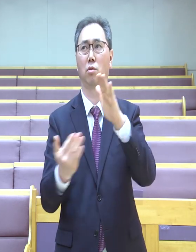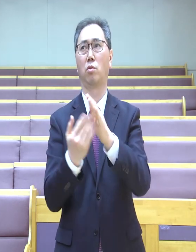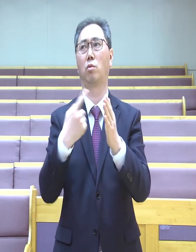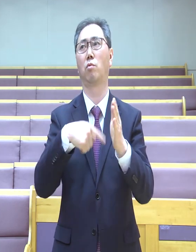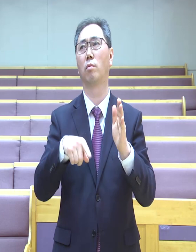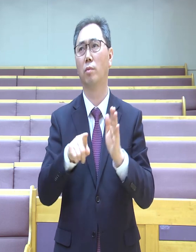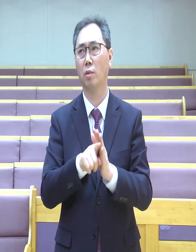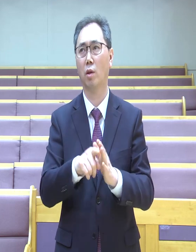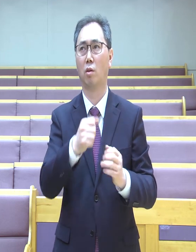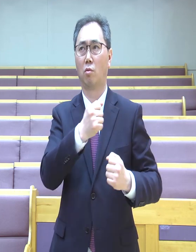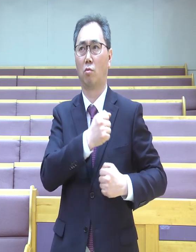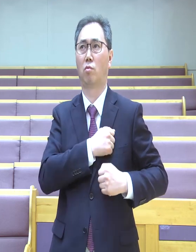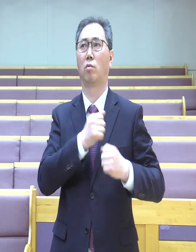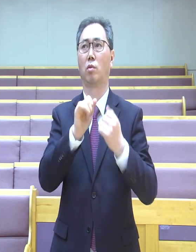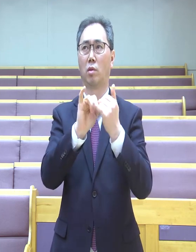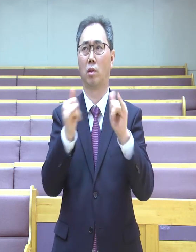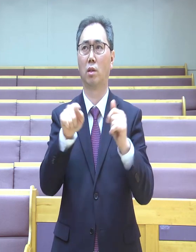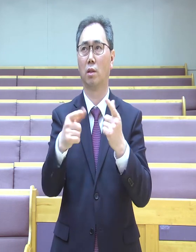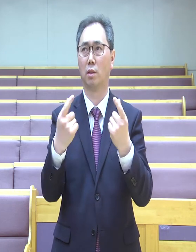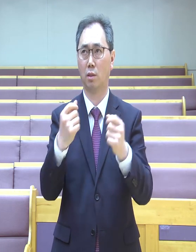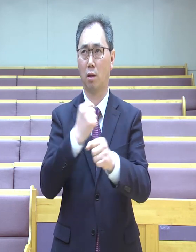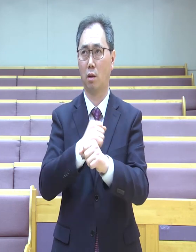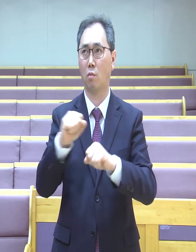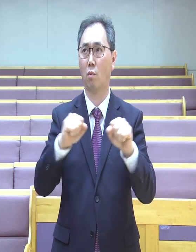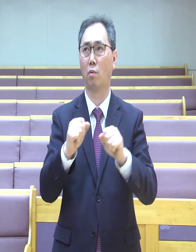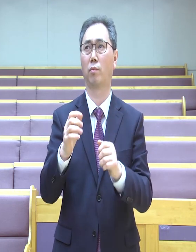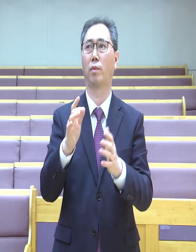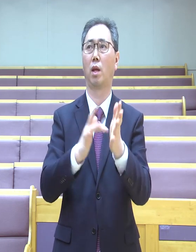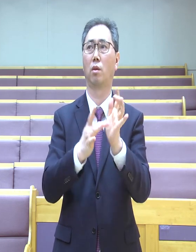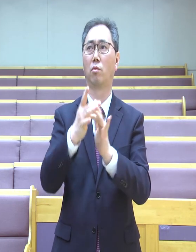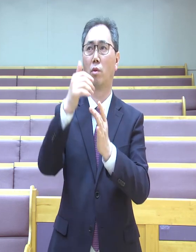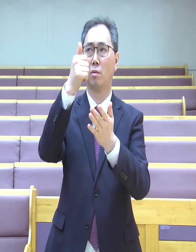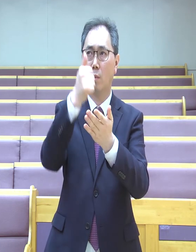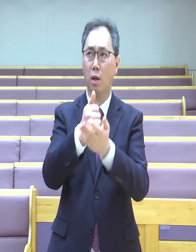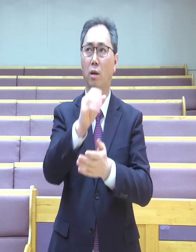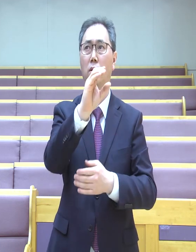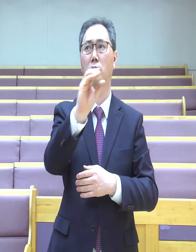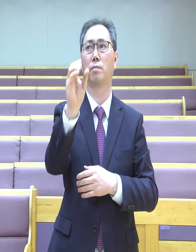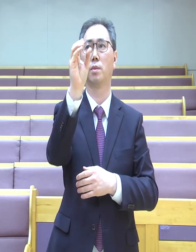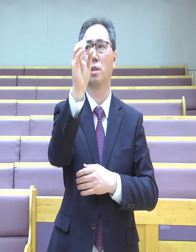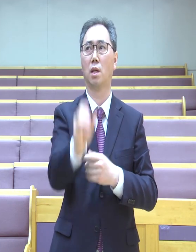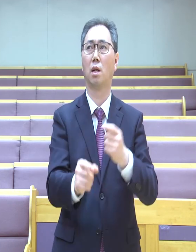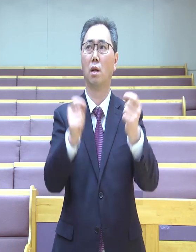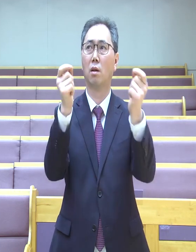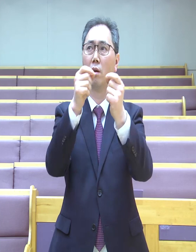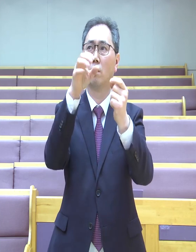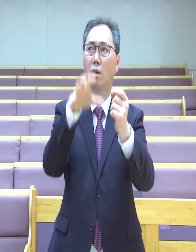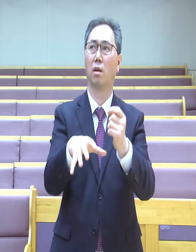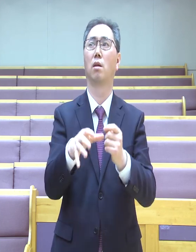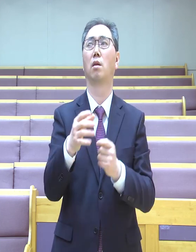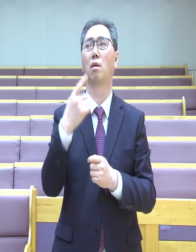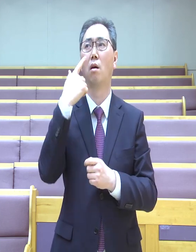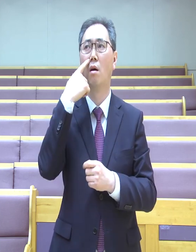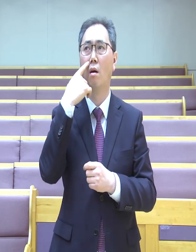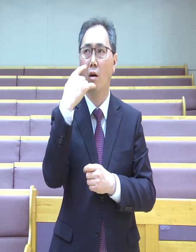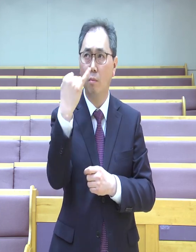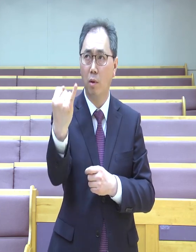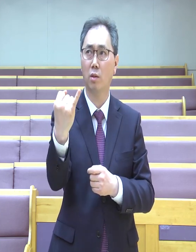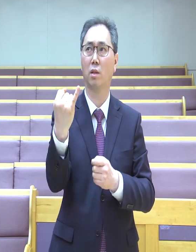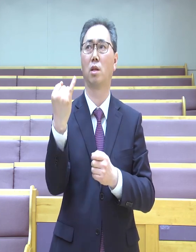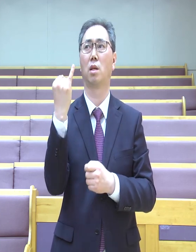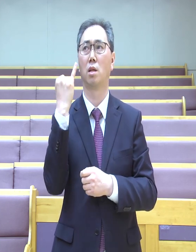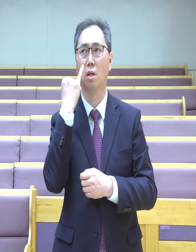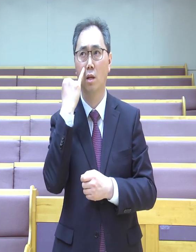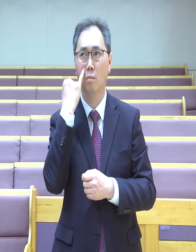함이러라. 군인들은 이런 일을 하고 예수의 십자가 곁에는 그의 어머니와 이모 글로바의 아내 마리아와